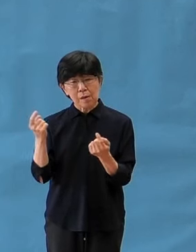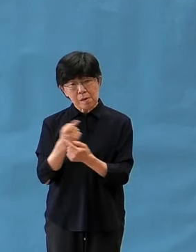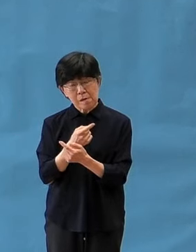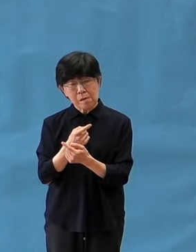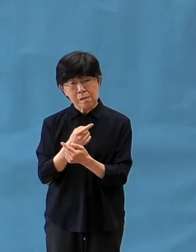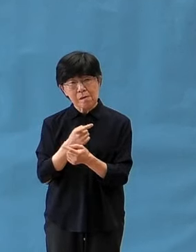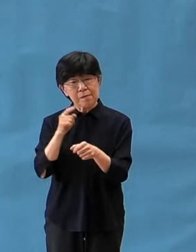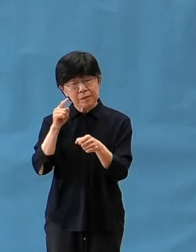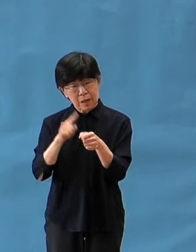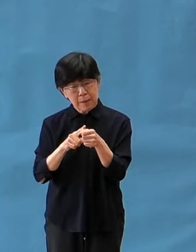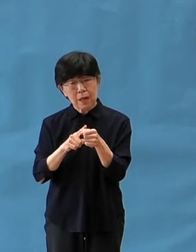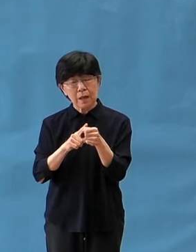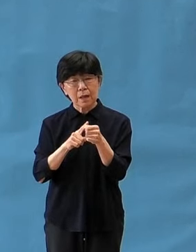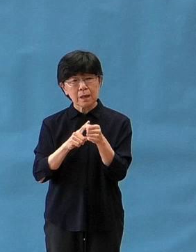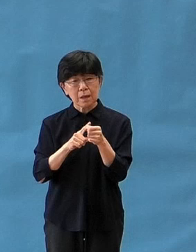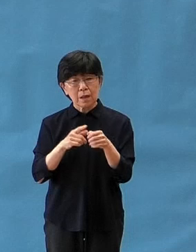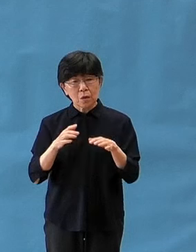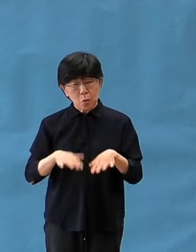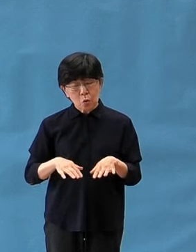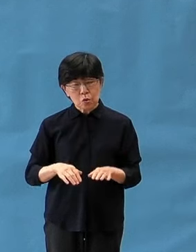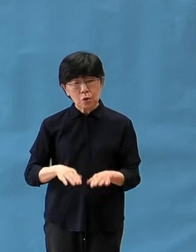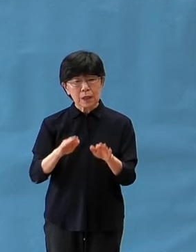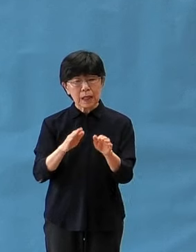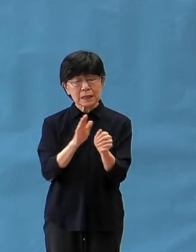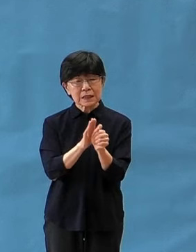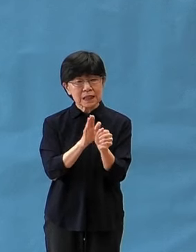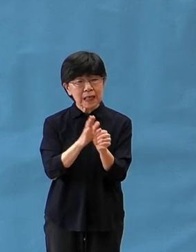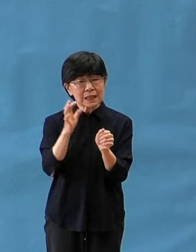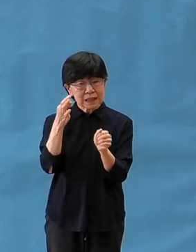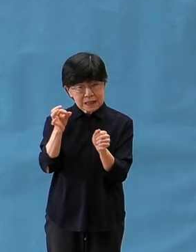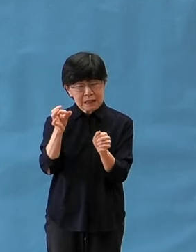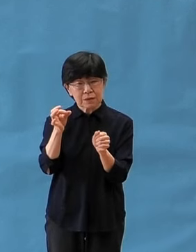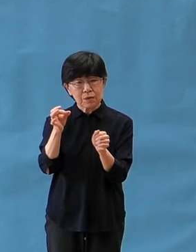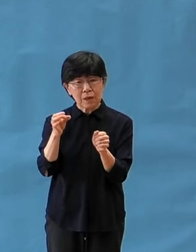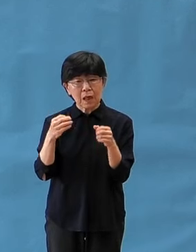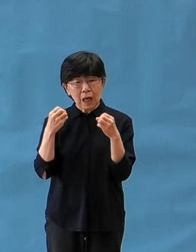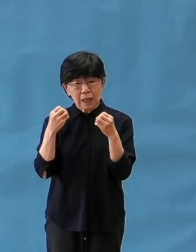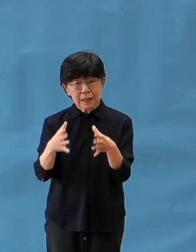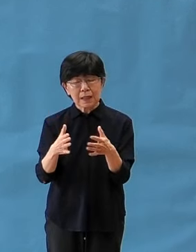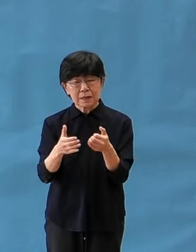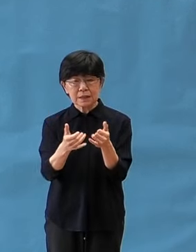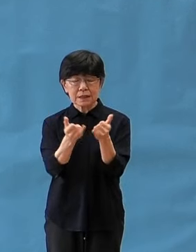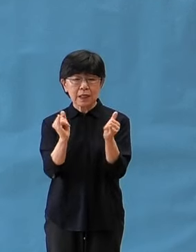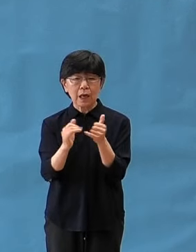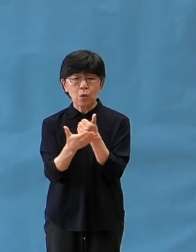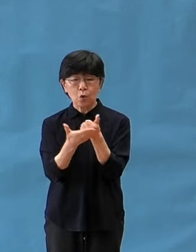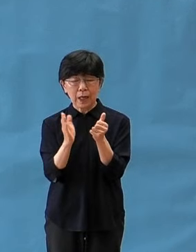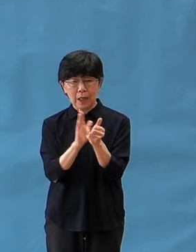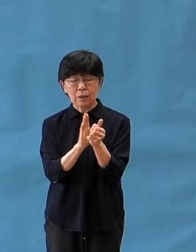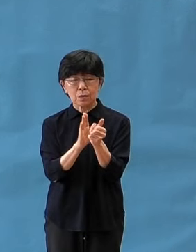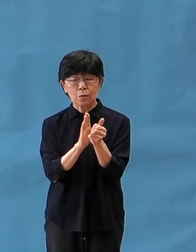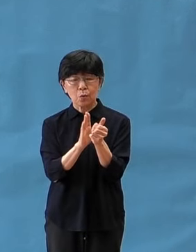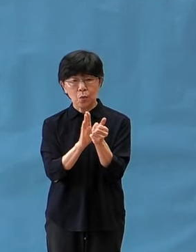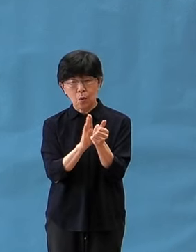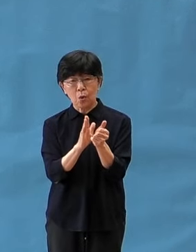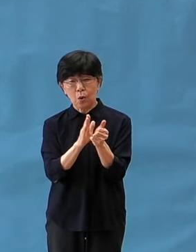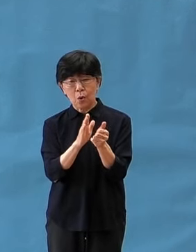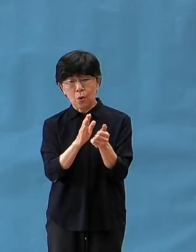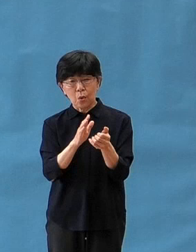担、子ども子育て支援金という名前の新しい社会保険料を設けて、国民負担を増やしてま